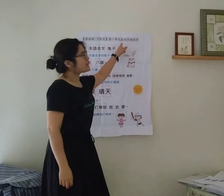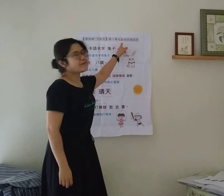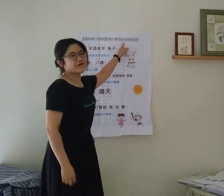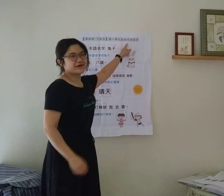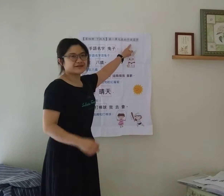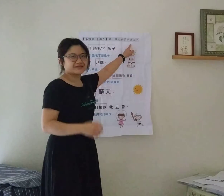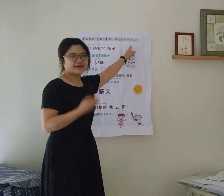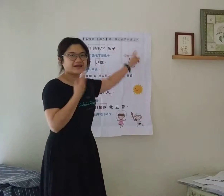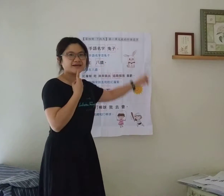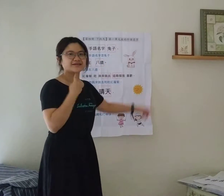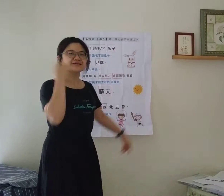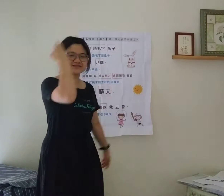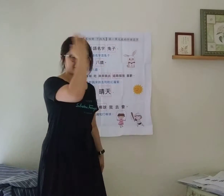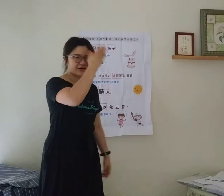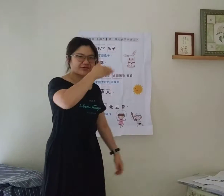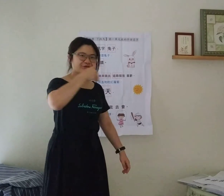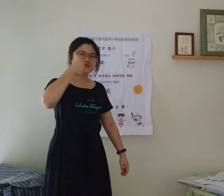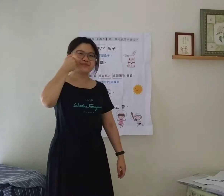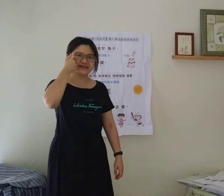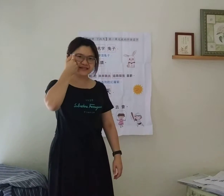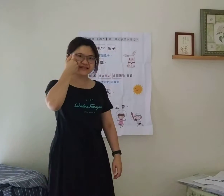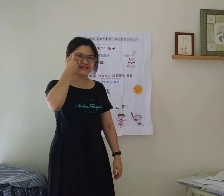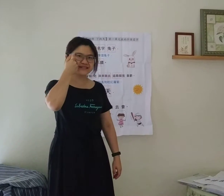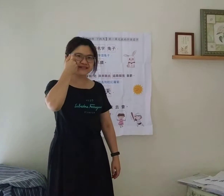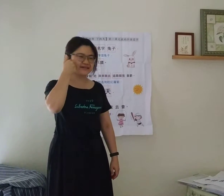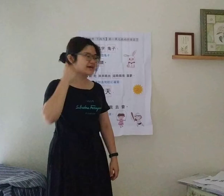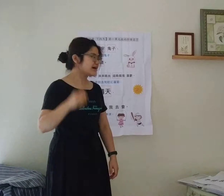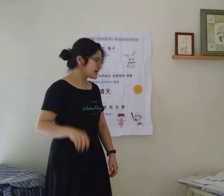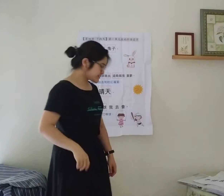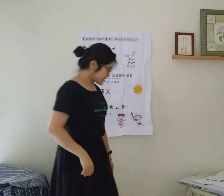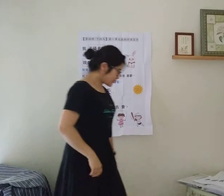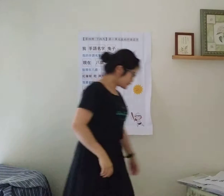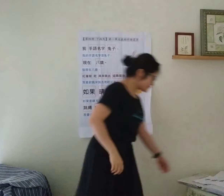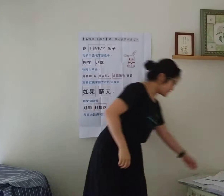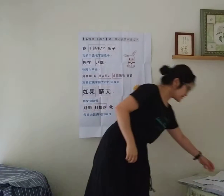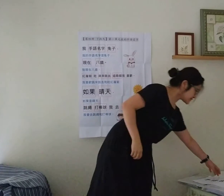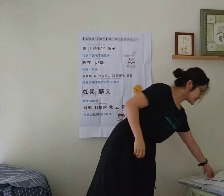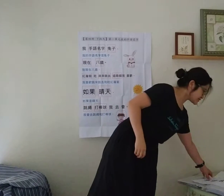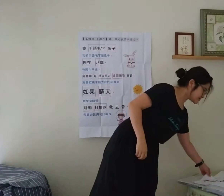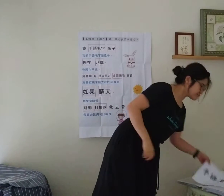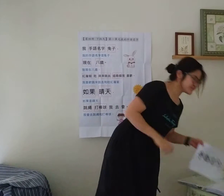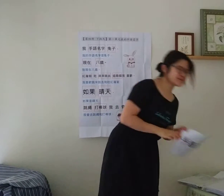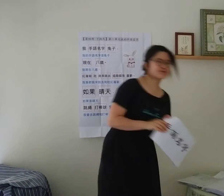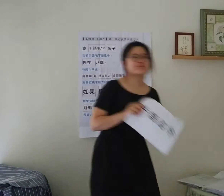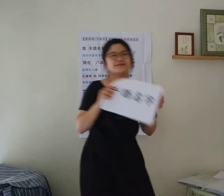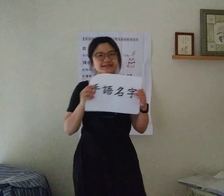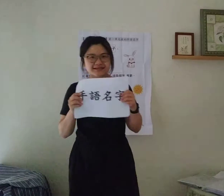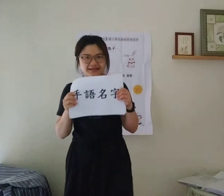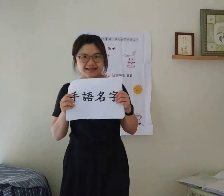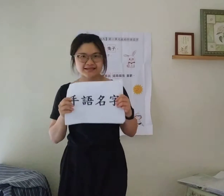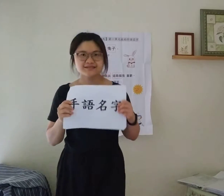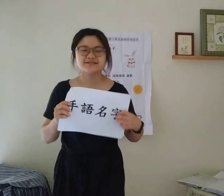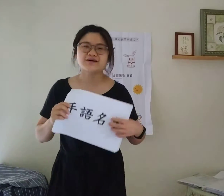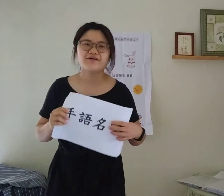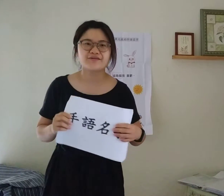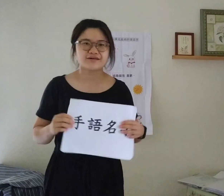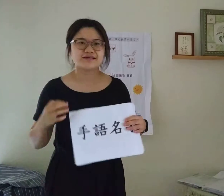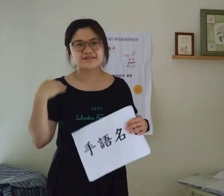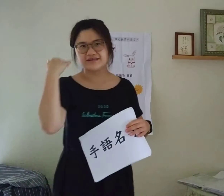我的手语名字。手语名字什么第一个单词哦，小